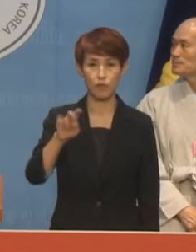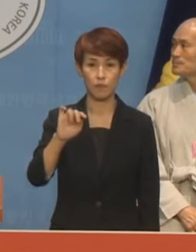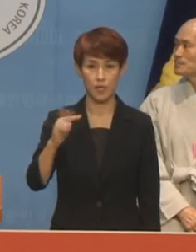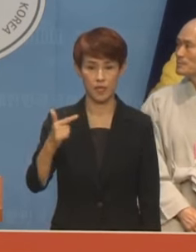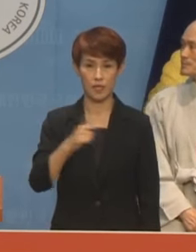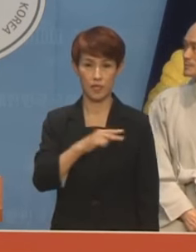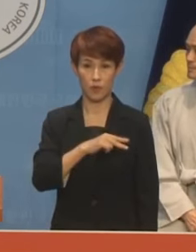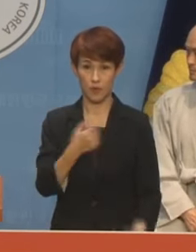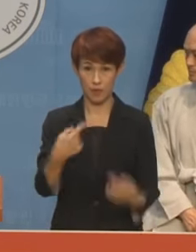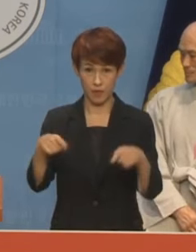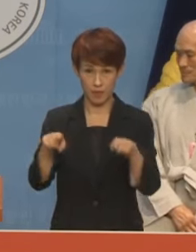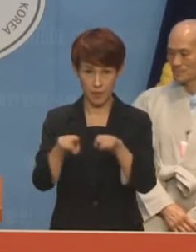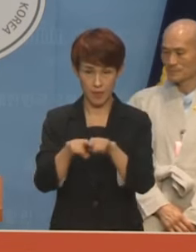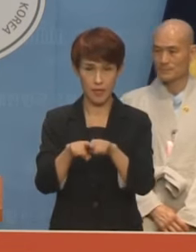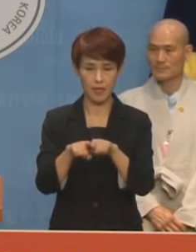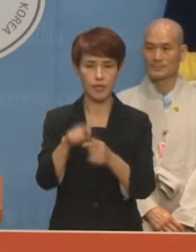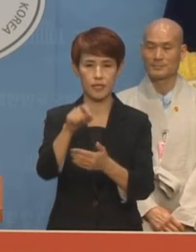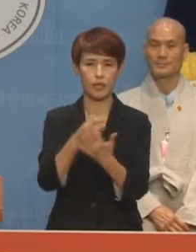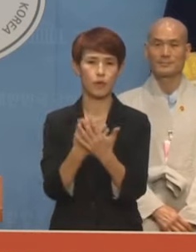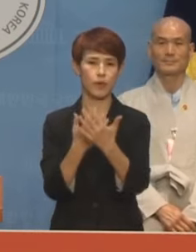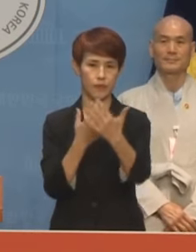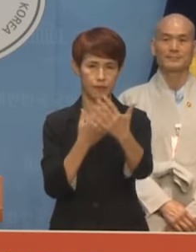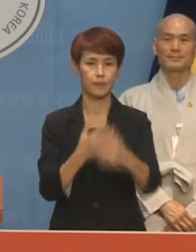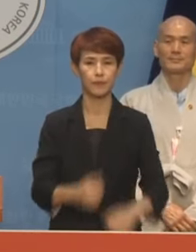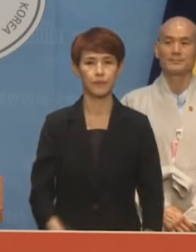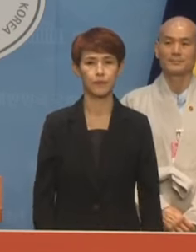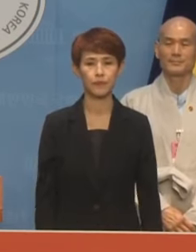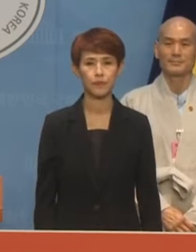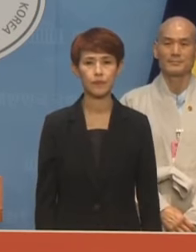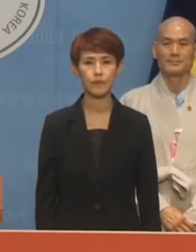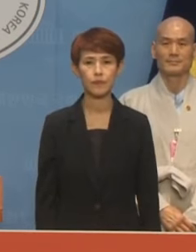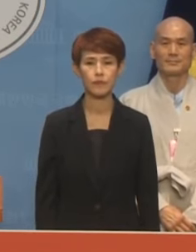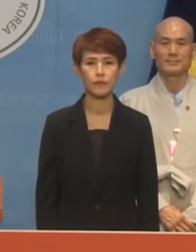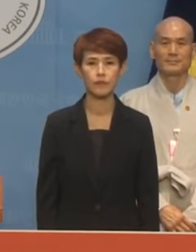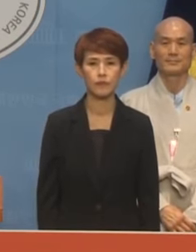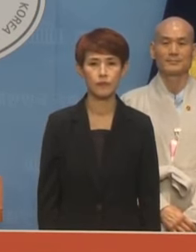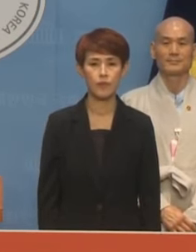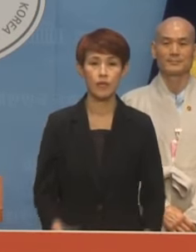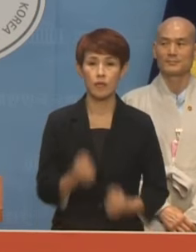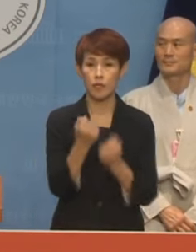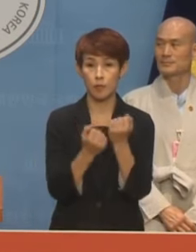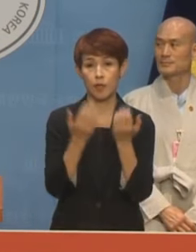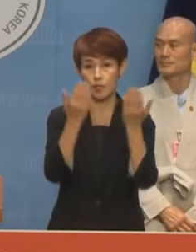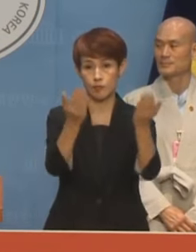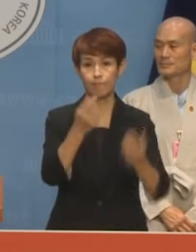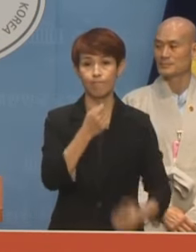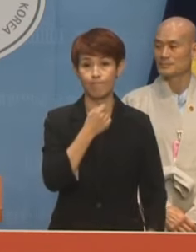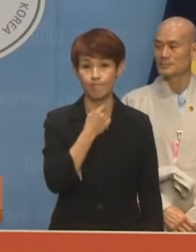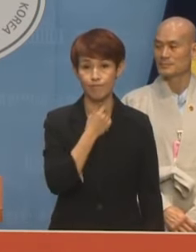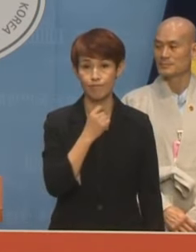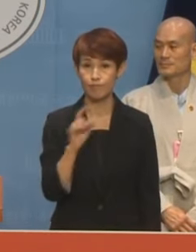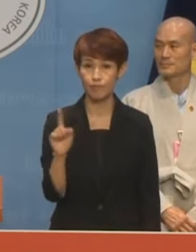같이 기자회견을 진행하겠는데요. 기자회견 전에 잠시 설명드릴 말씀은